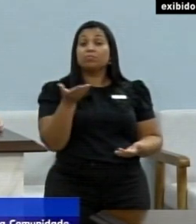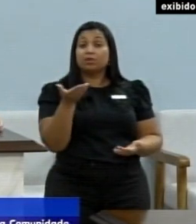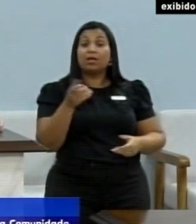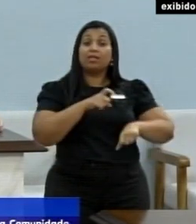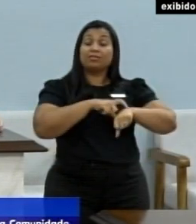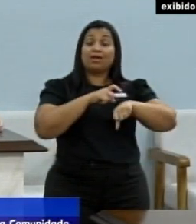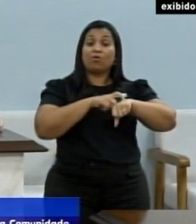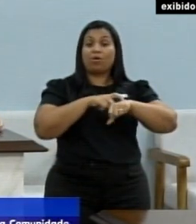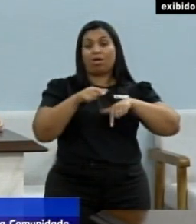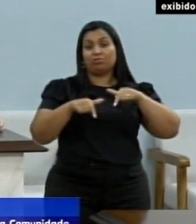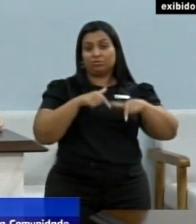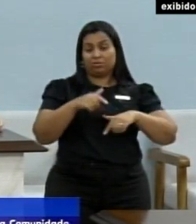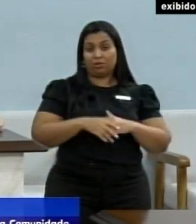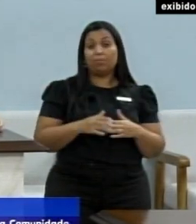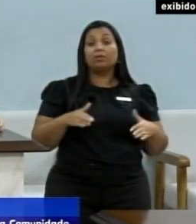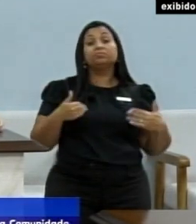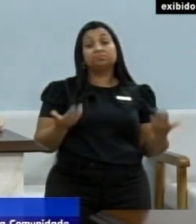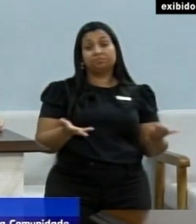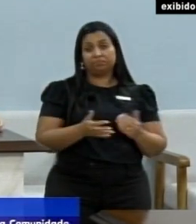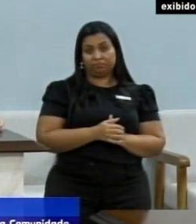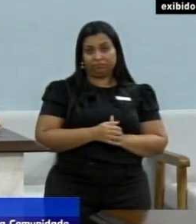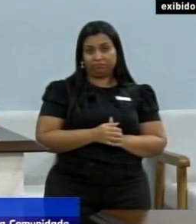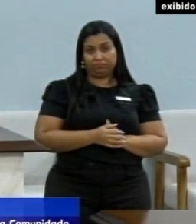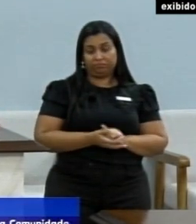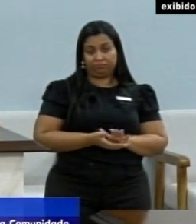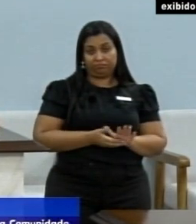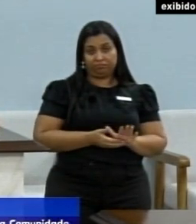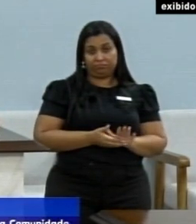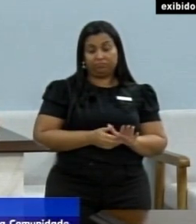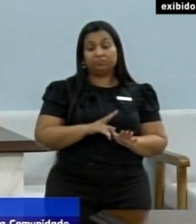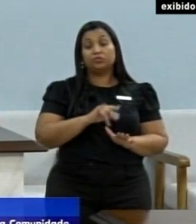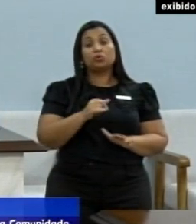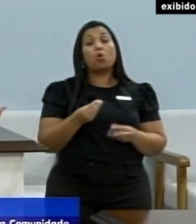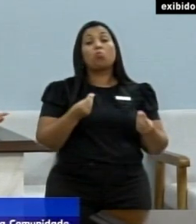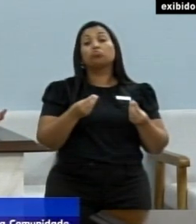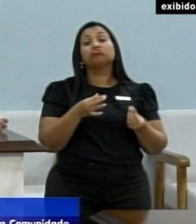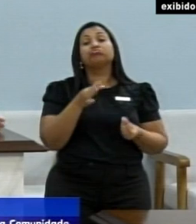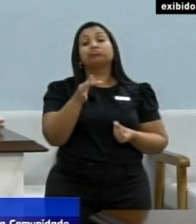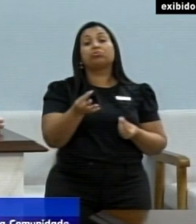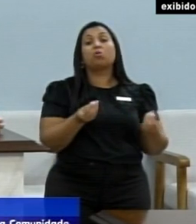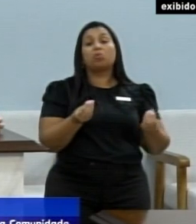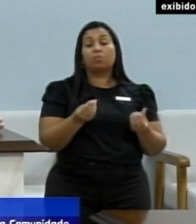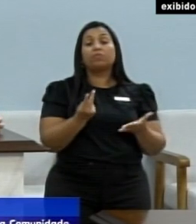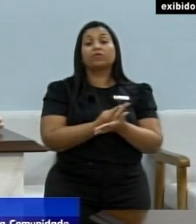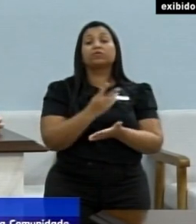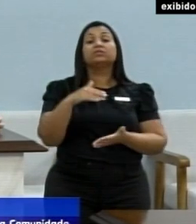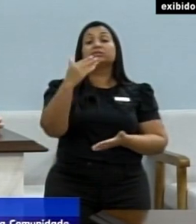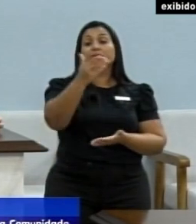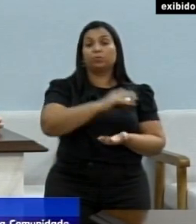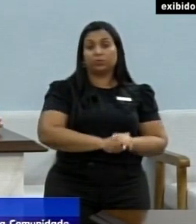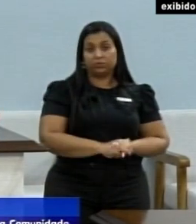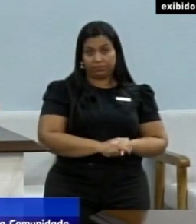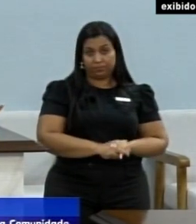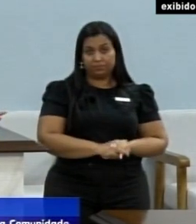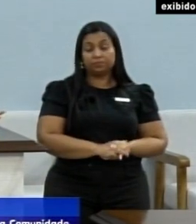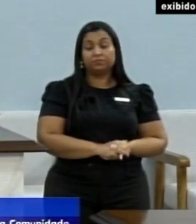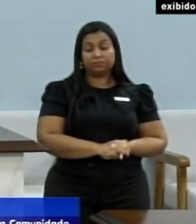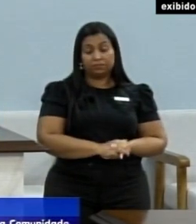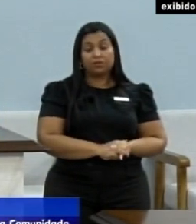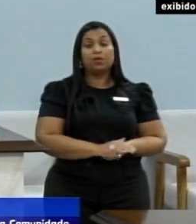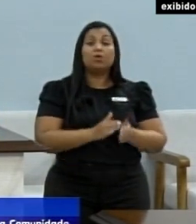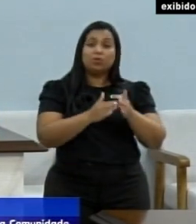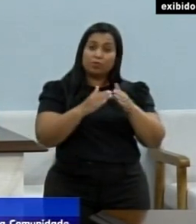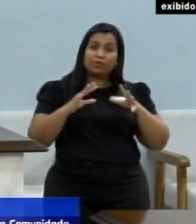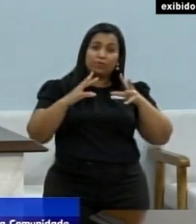de trabalho? E aí? Como vai ser? O que vai acontecer depois disso? Então eu peço